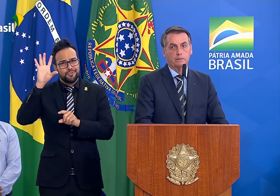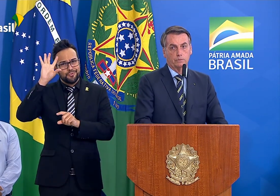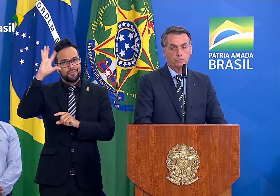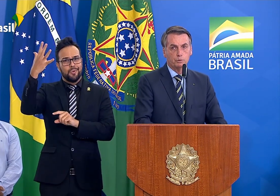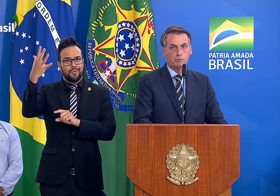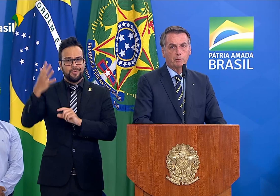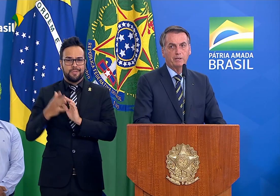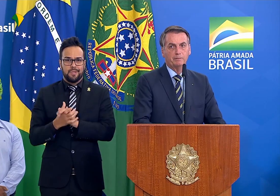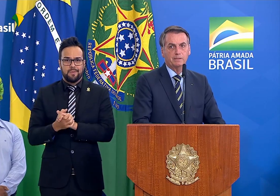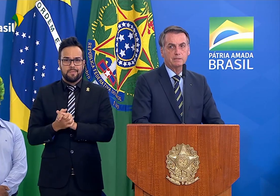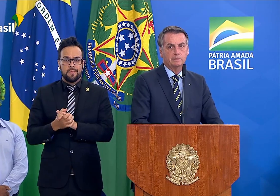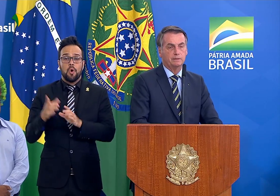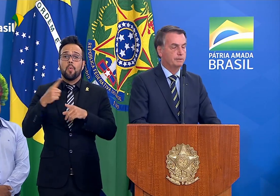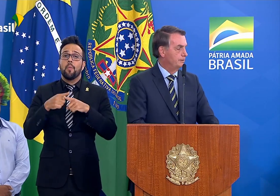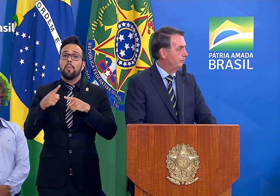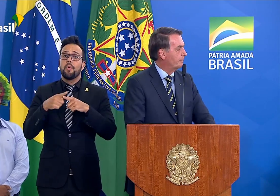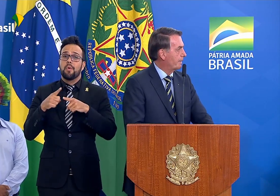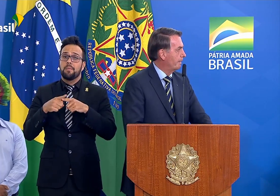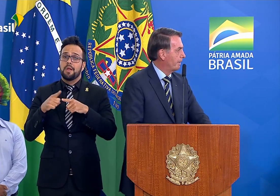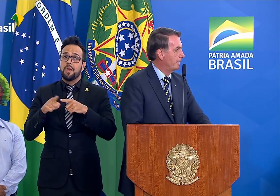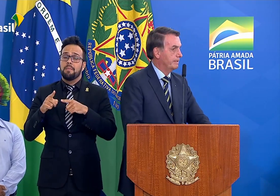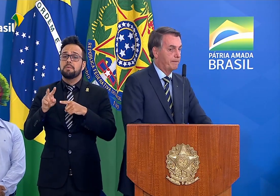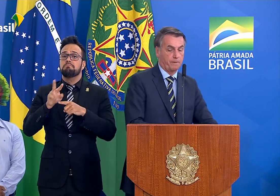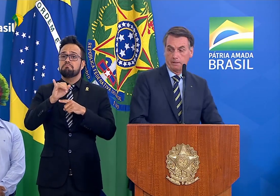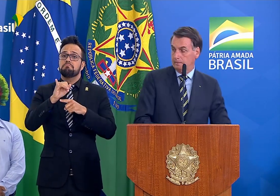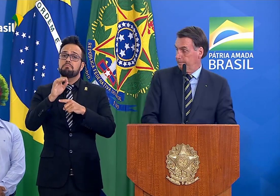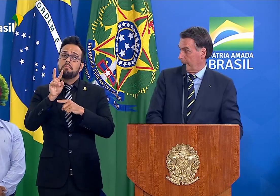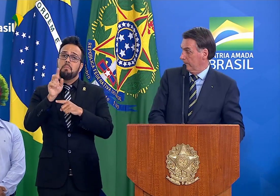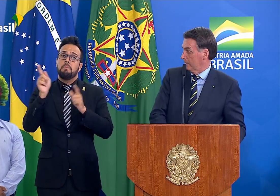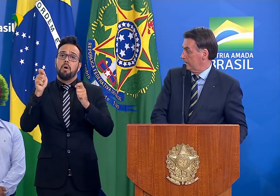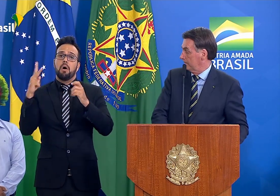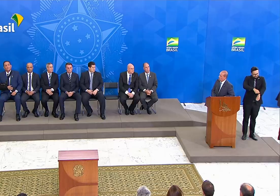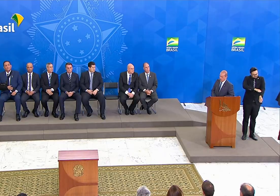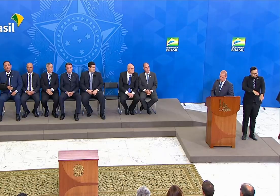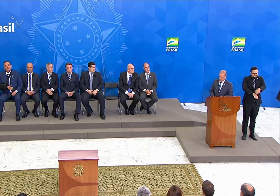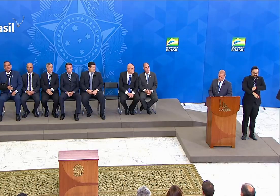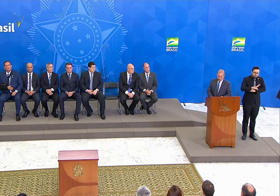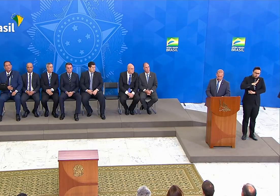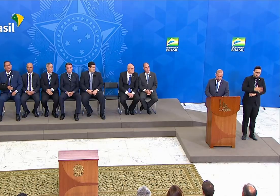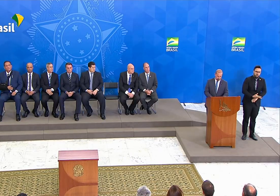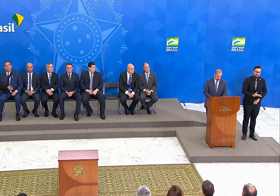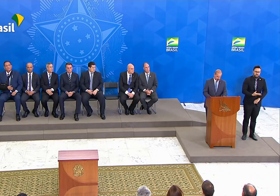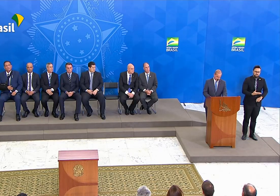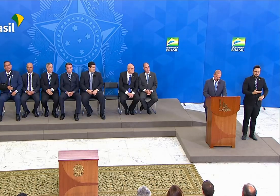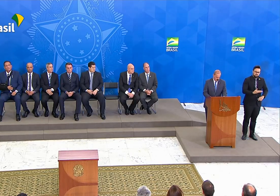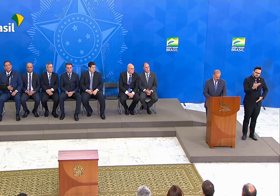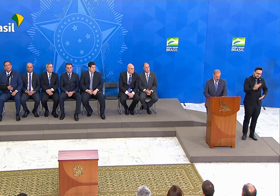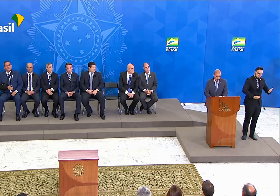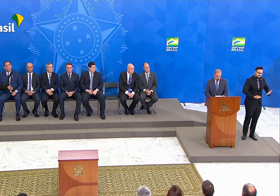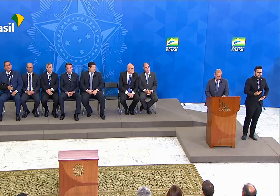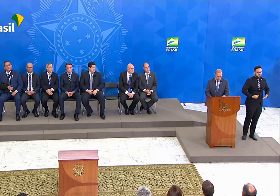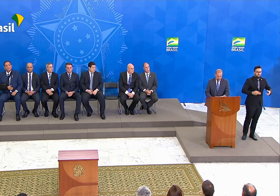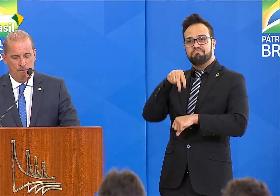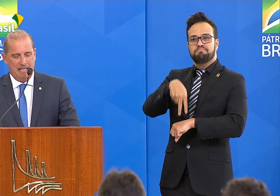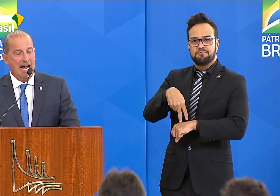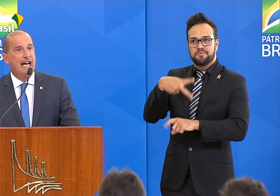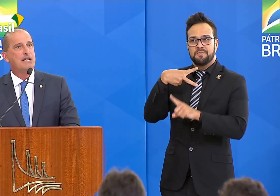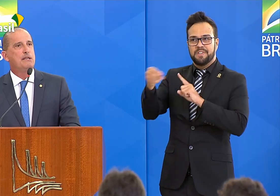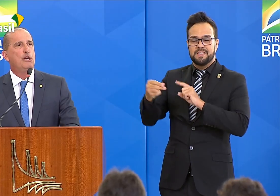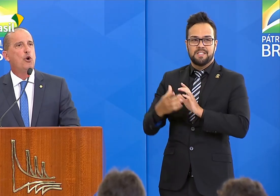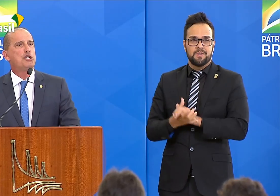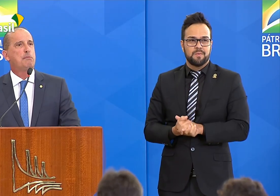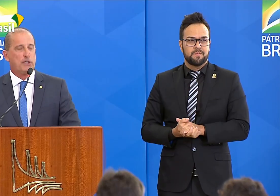dos problemas que vão se apresentar para nós. O novo ministro da Cidadania, Onyx Lorenzoni,